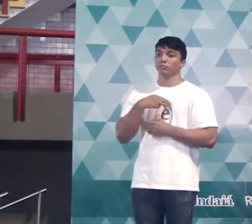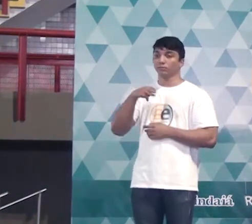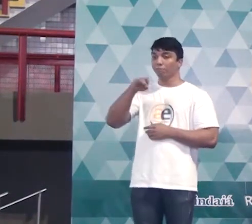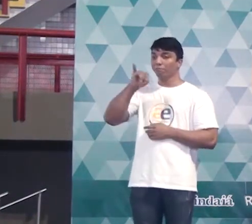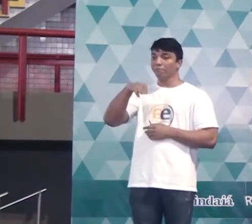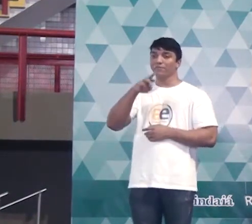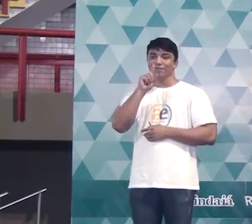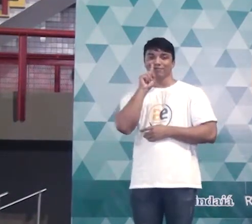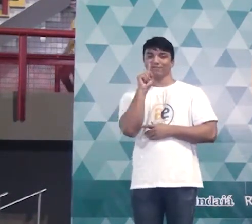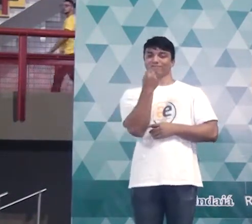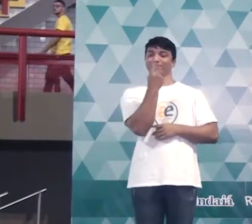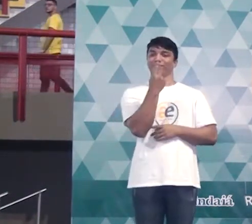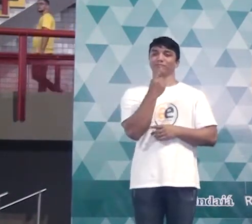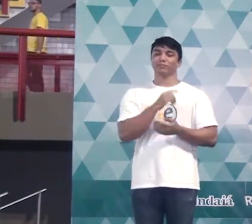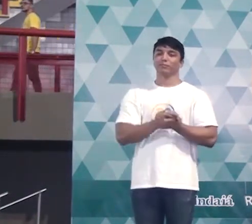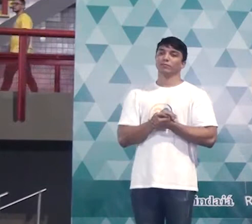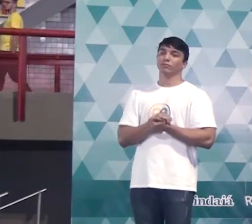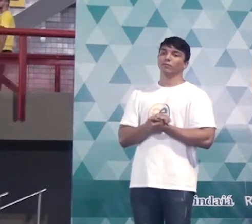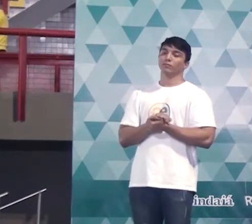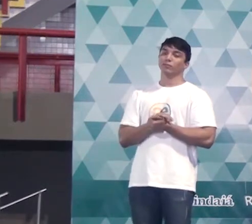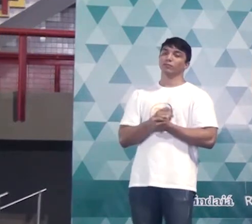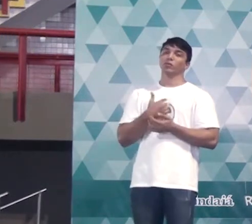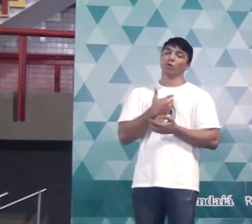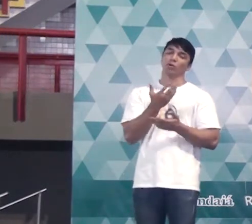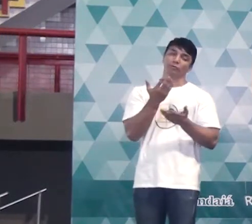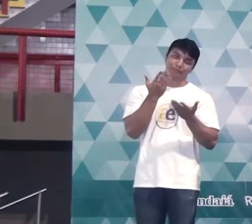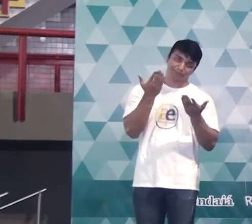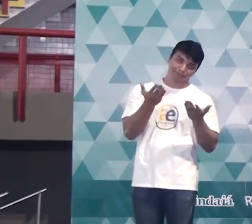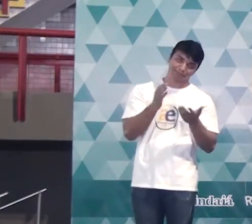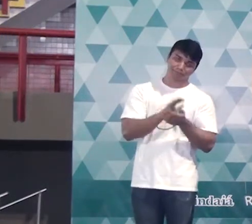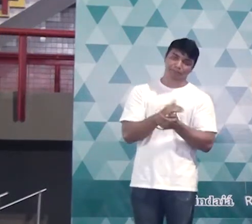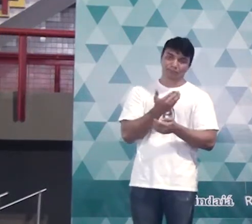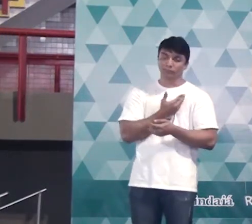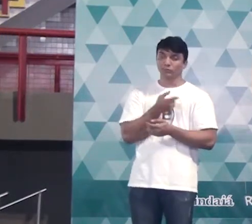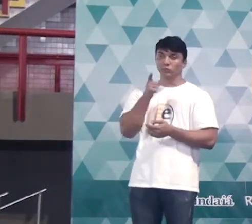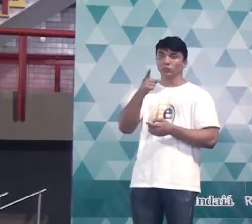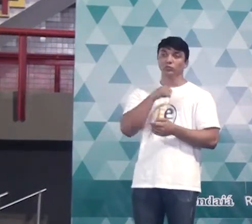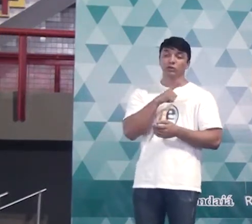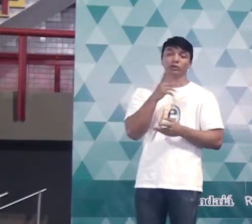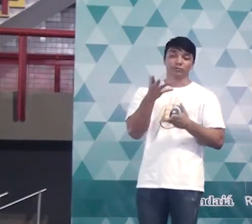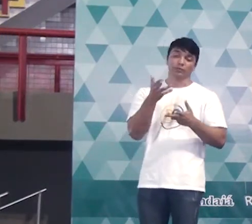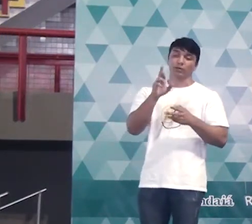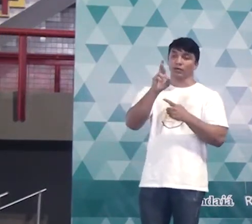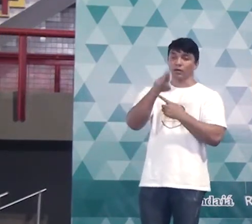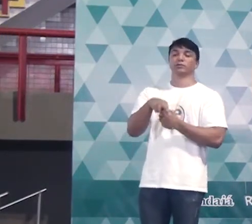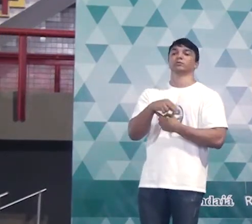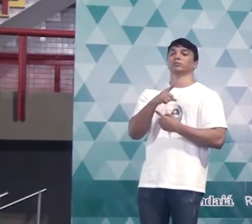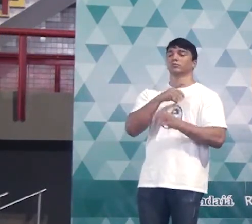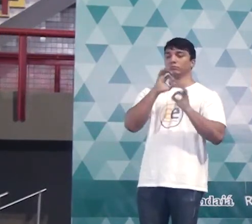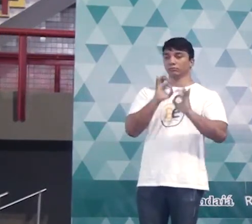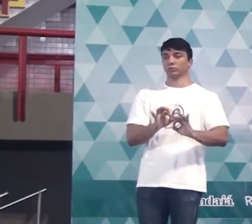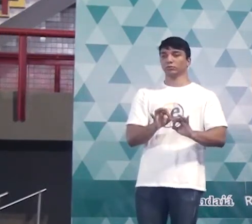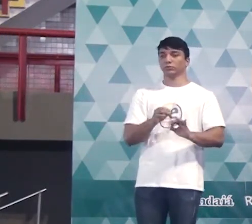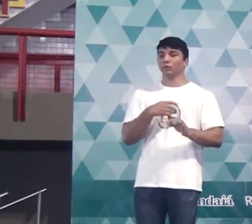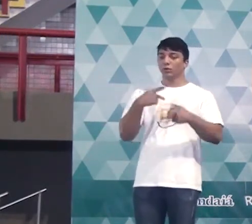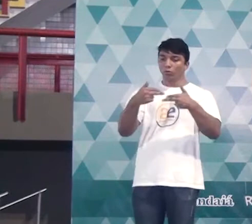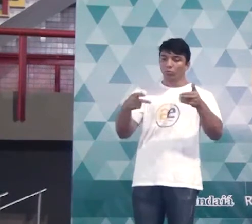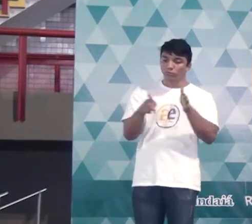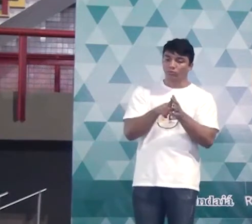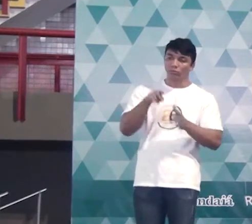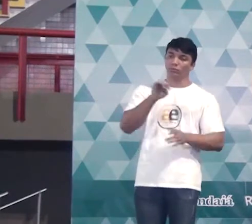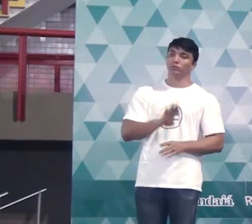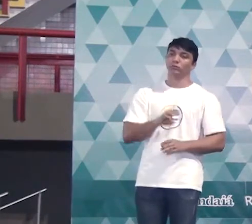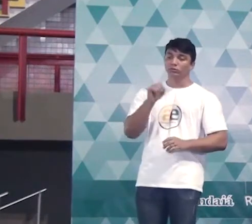né? Aí me virei para ele e falei: amigo, você está coberto de razão. Isso é coisa de